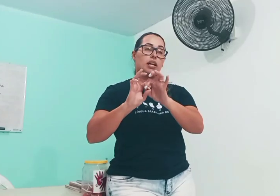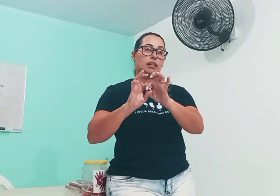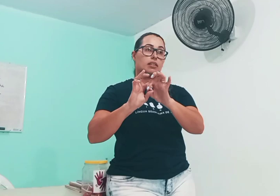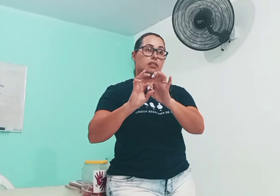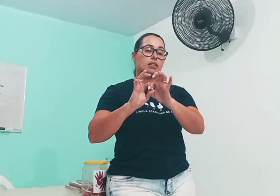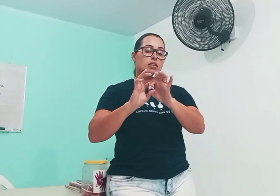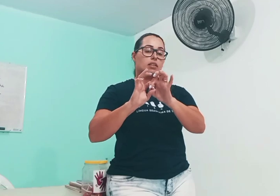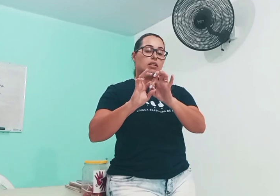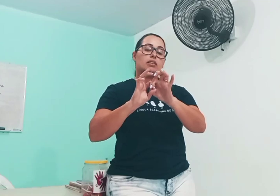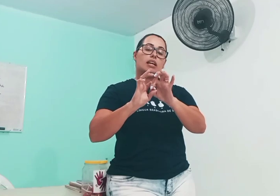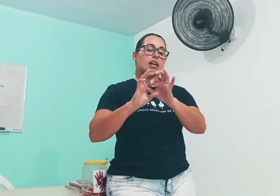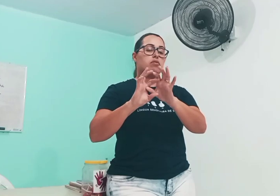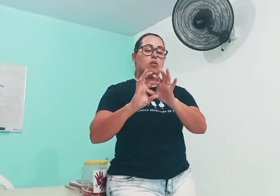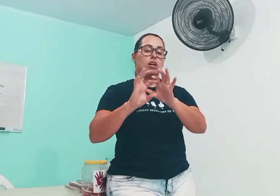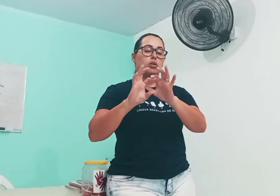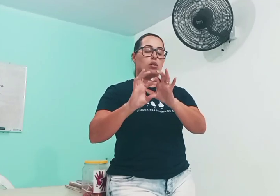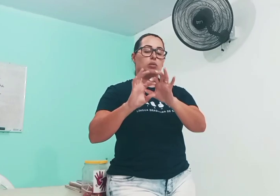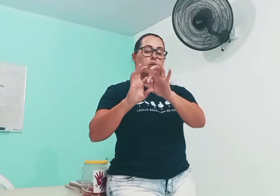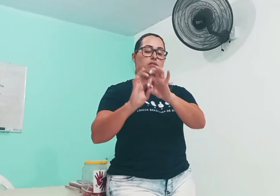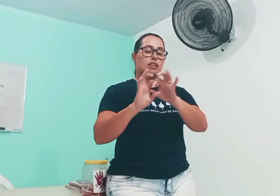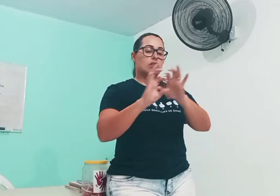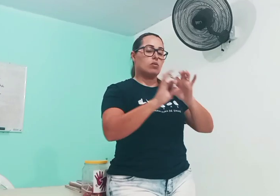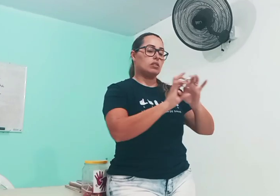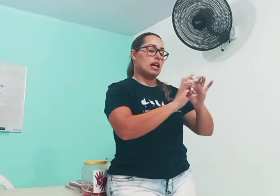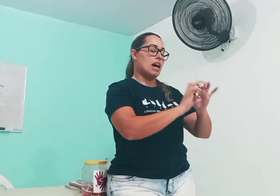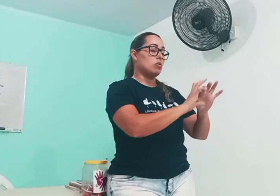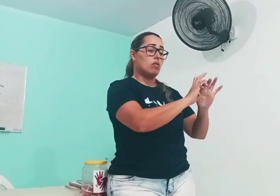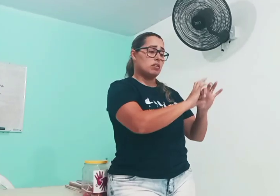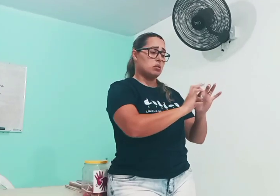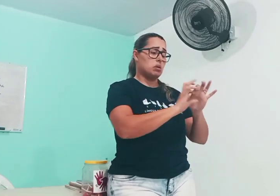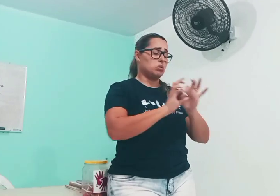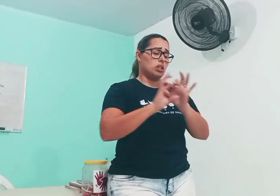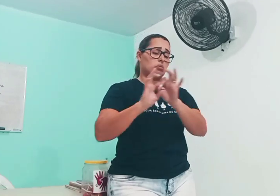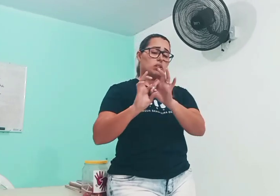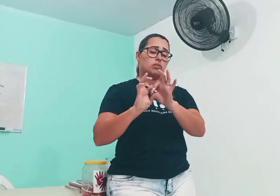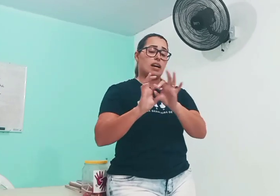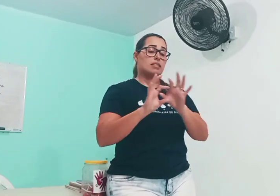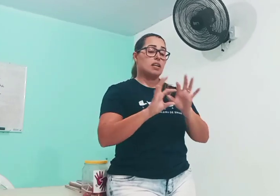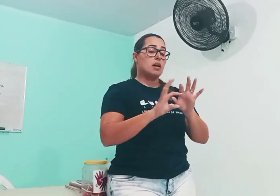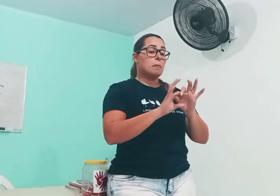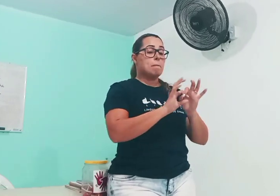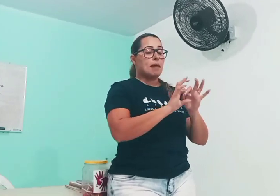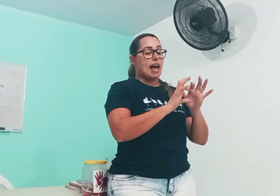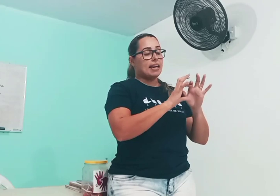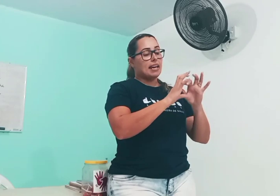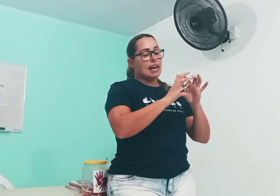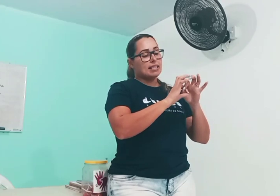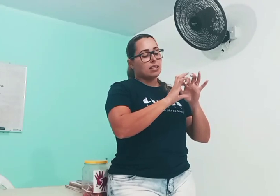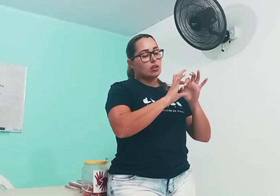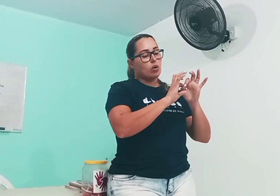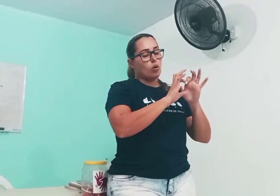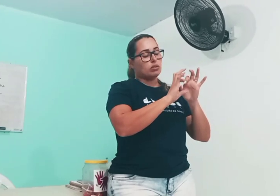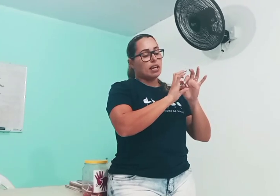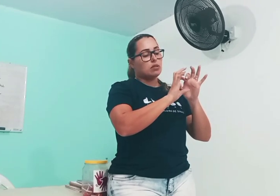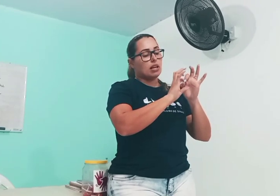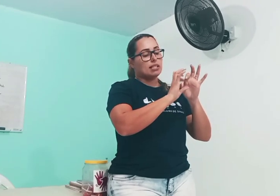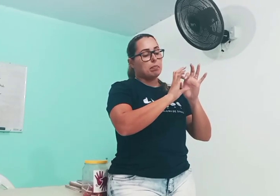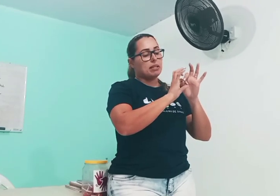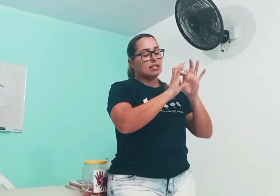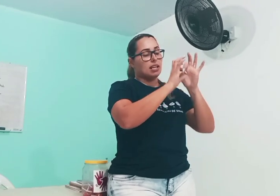direita. Né? Quem for canhoto pode fazer o contrário ou fazer do mesmo jeito, tanto faz. Aí, esse aqui, ó, contexto, ele sai piscando,